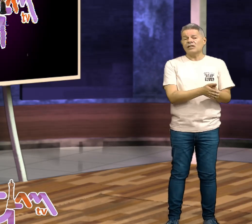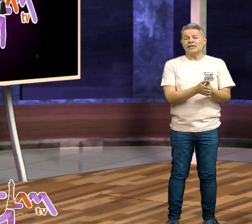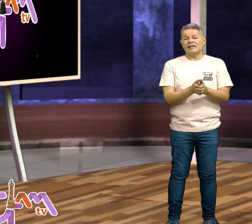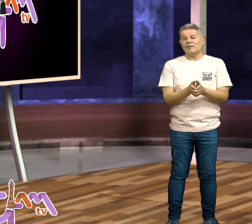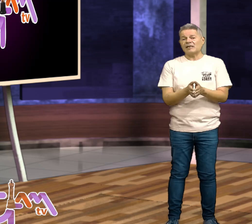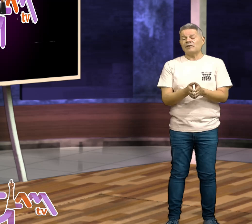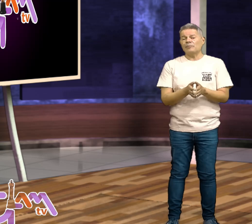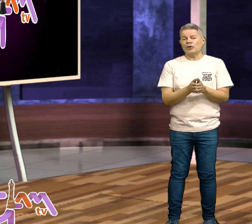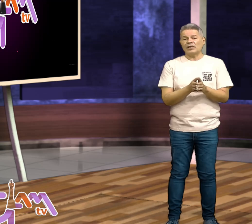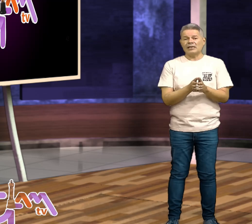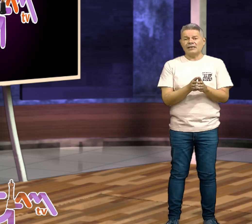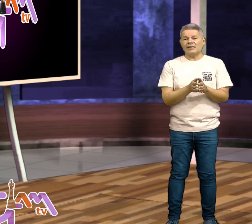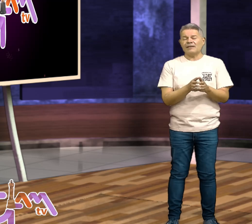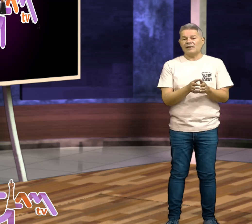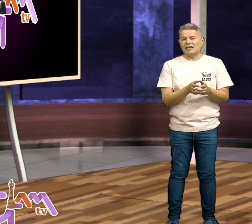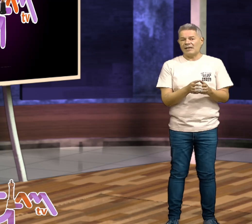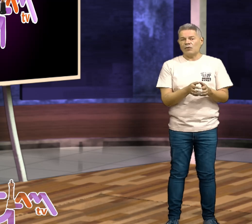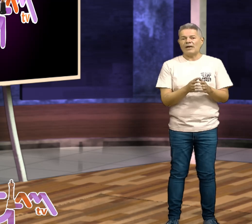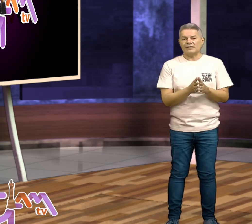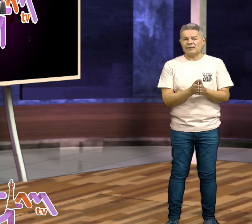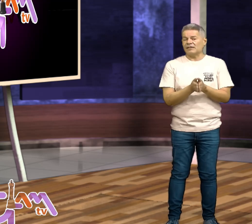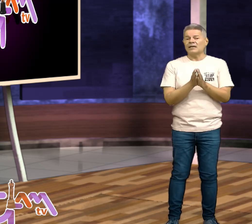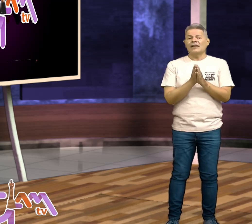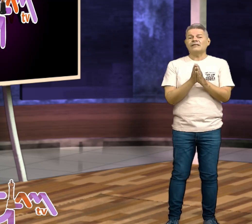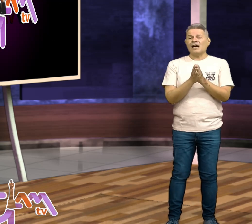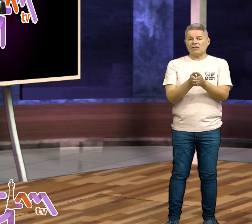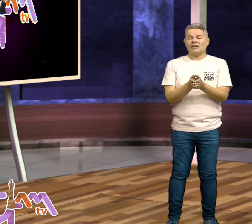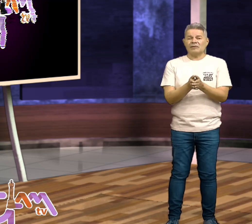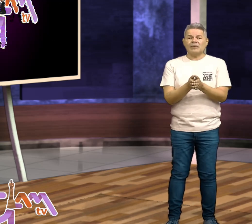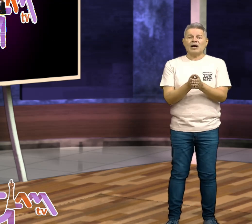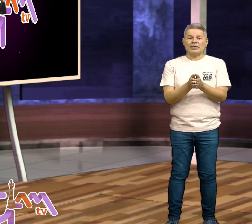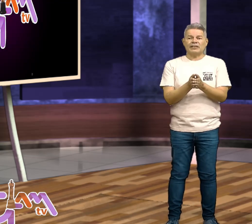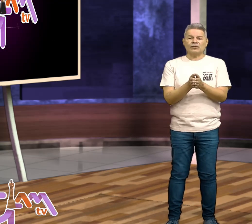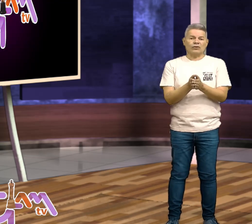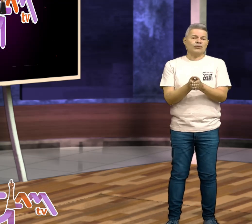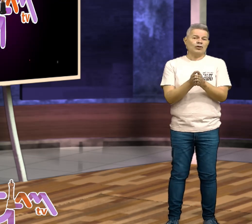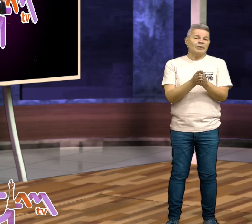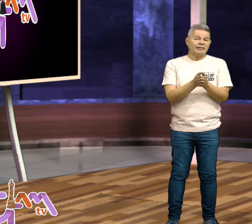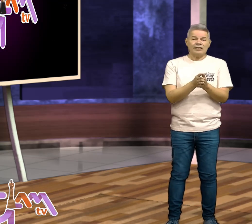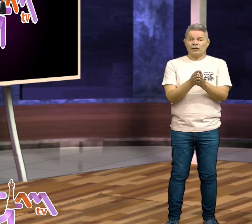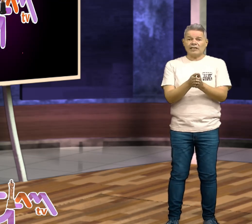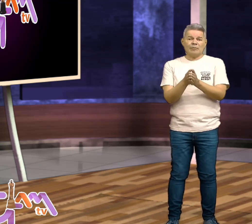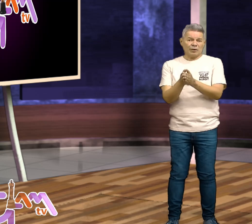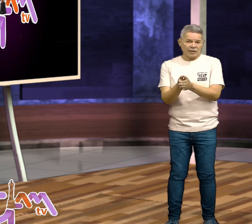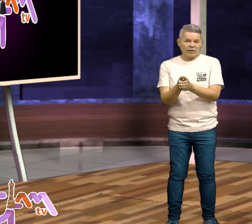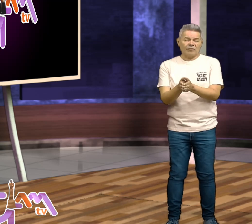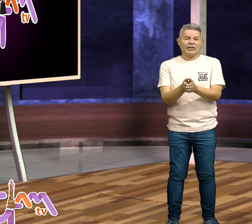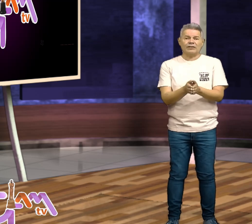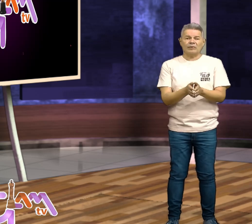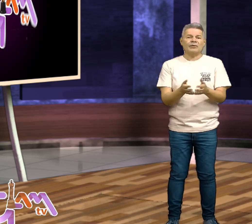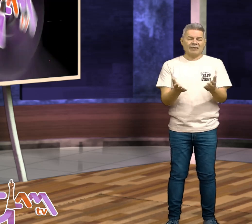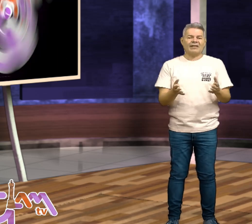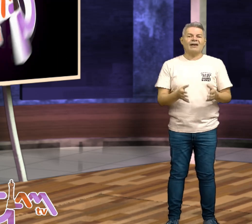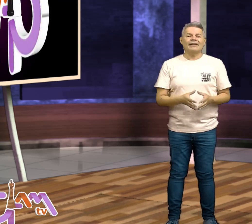los Sordos y además también por el Día de la Lengua de Señas. Es algo que deberíamos aprender todos. Yo comencé, lo dejé, pero creo que voy